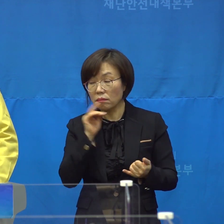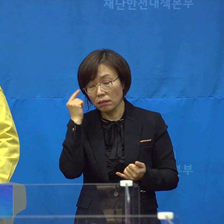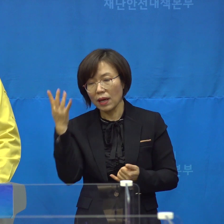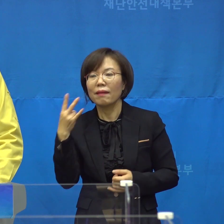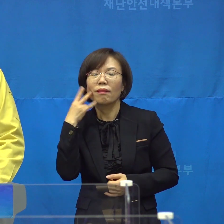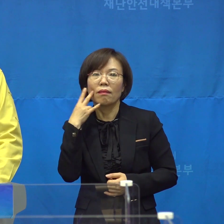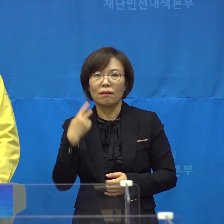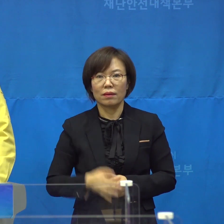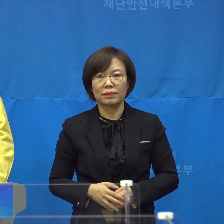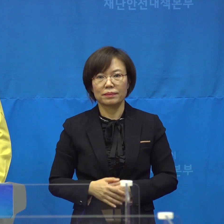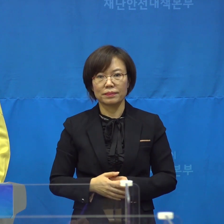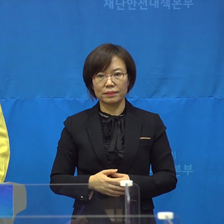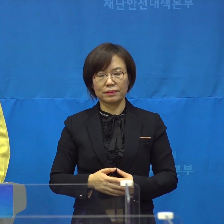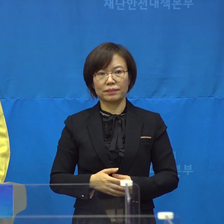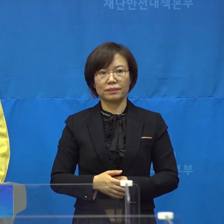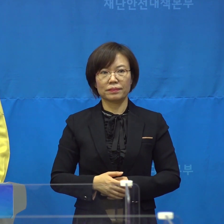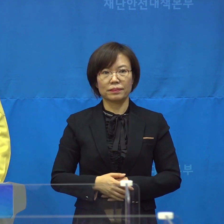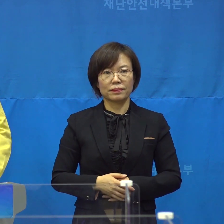종사자입니다.